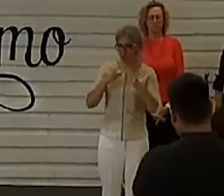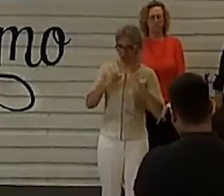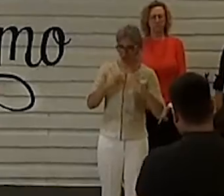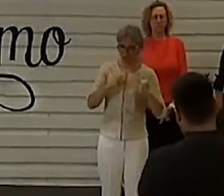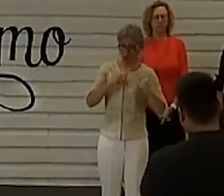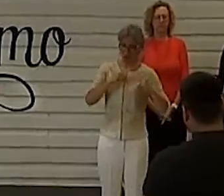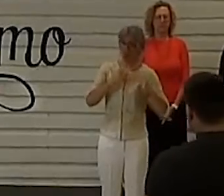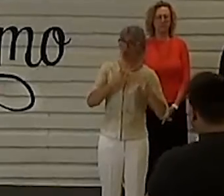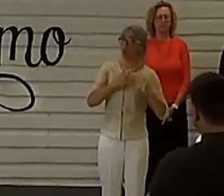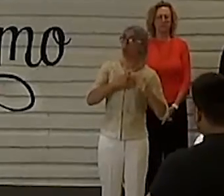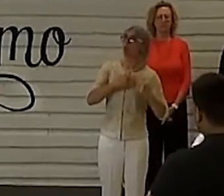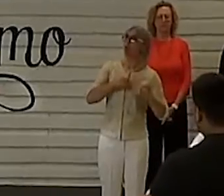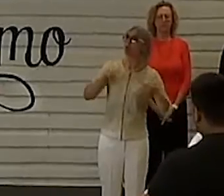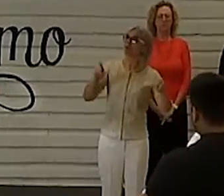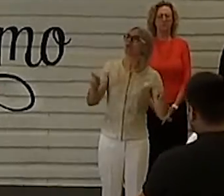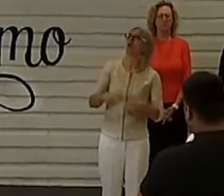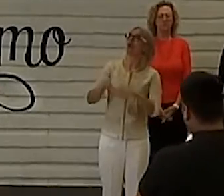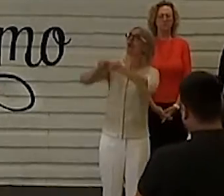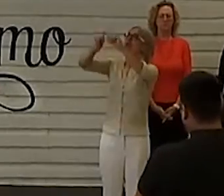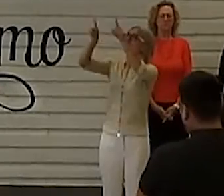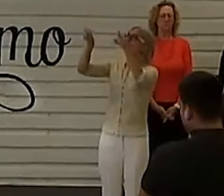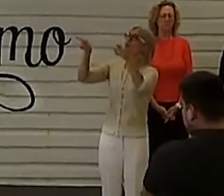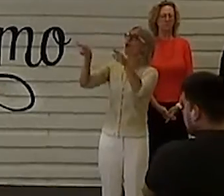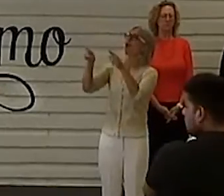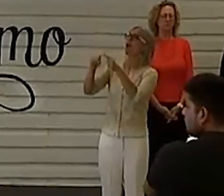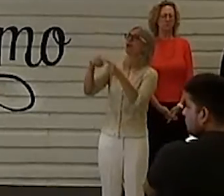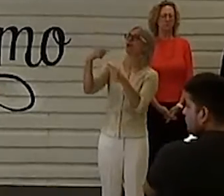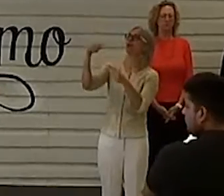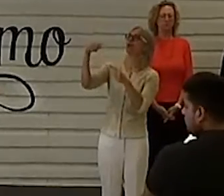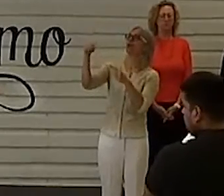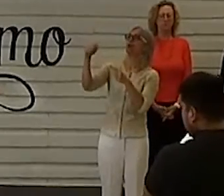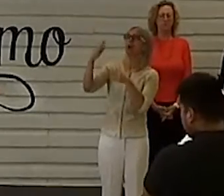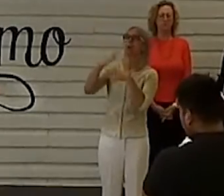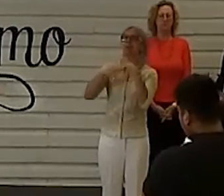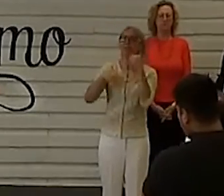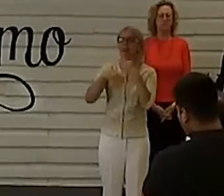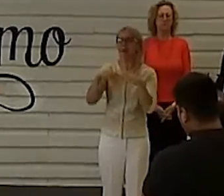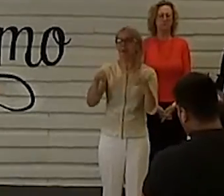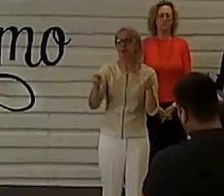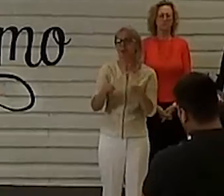vogliamo avere le sue mani, i suoi piedi, le sue orecchie.